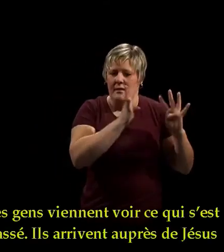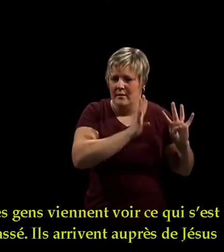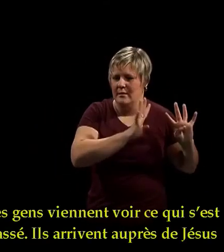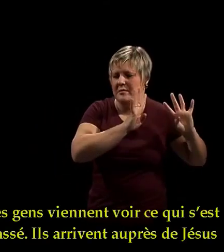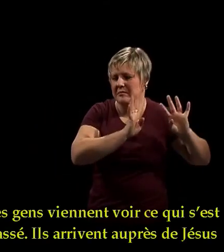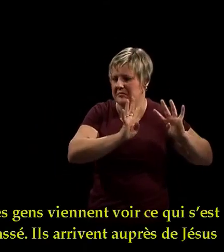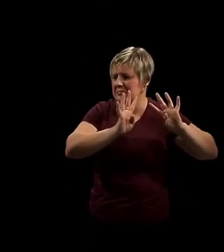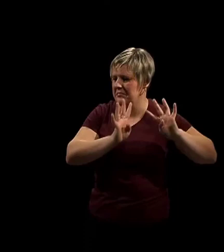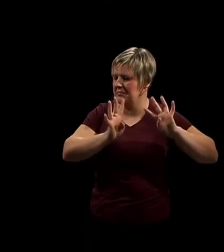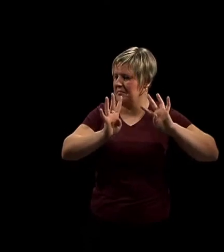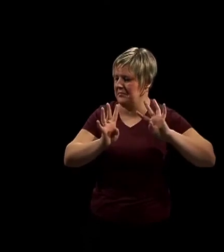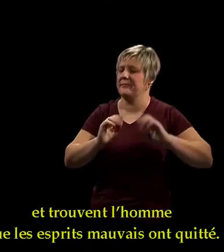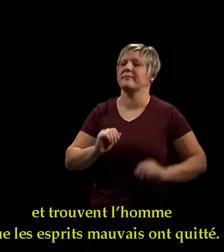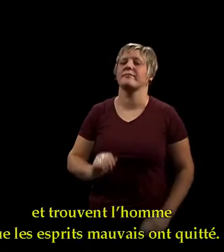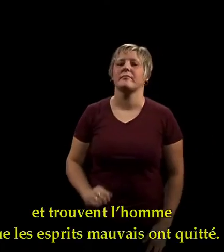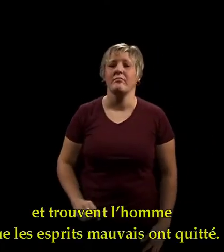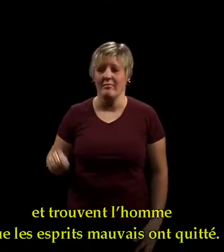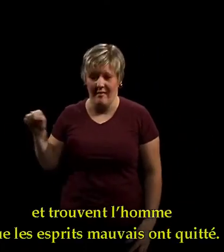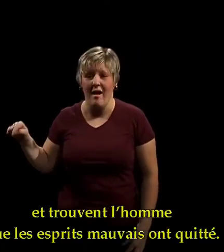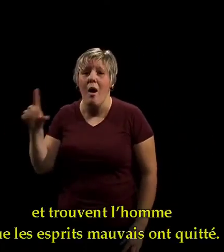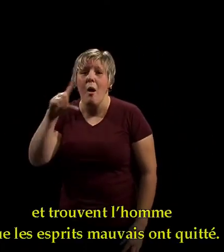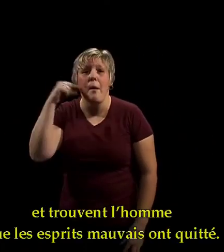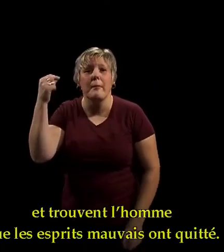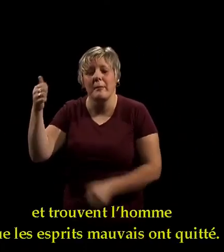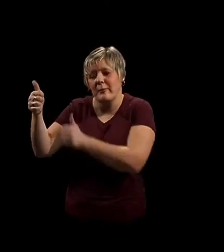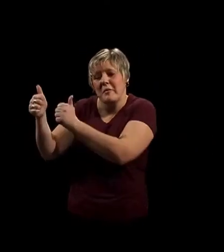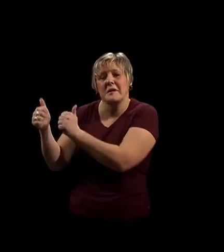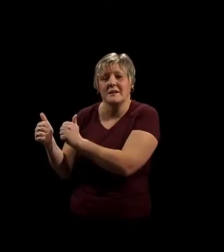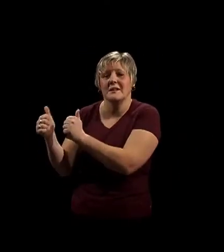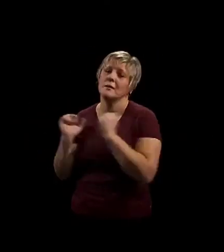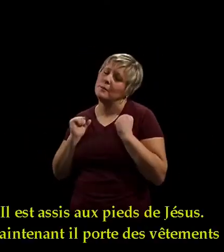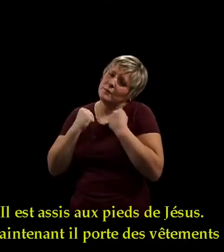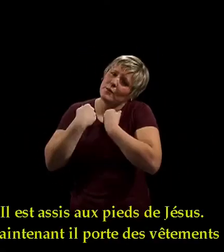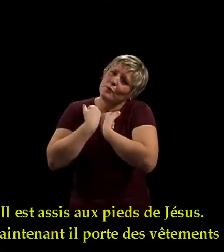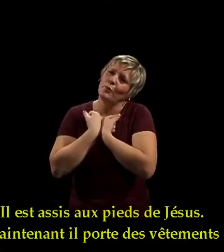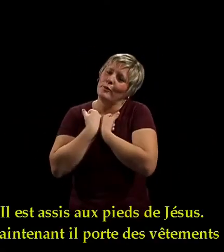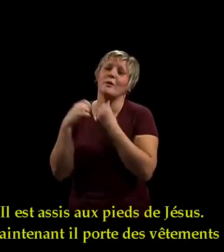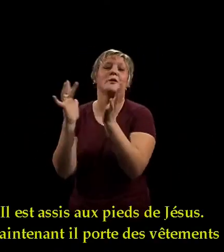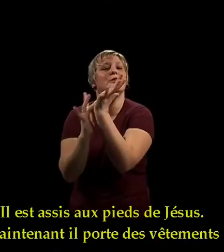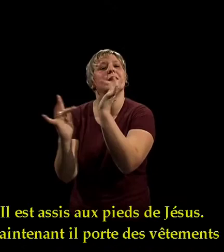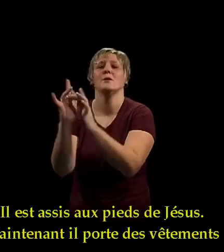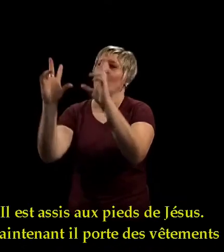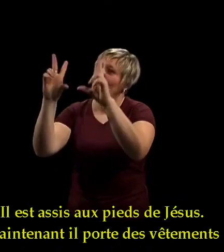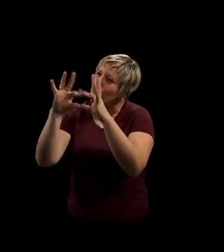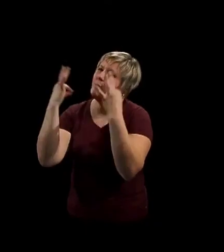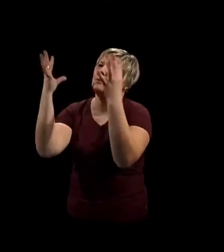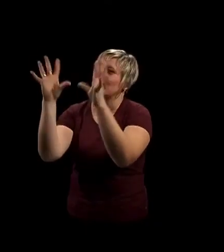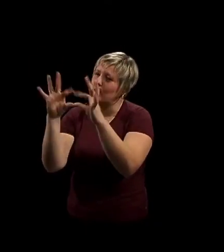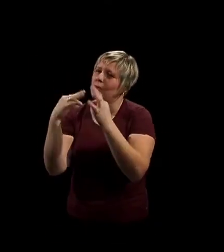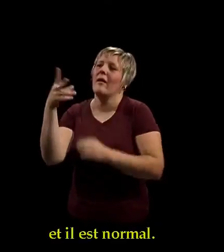arrivent auprès de Jésus et trouvent l'homme que les esprits mauvais ont quitté. Il est assis aux pieds de Jésus. Maintenant, il porte des